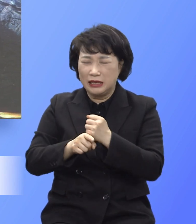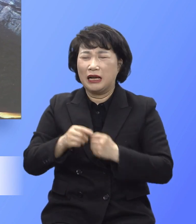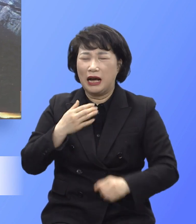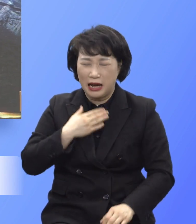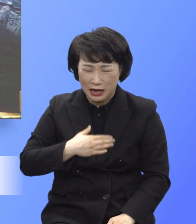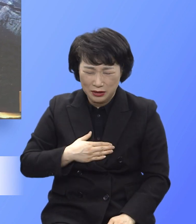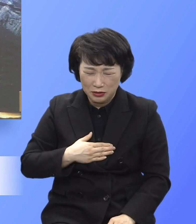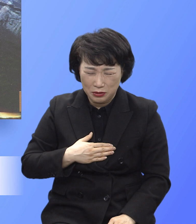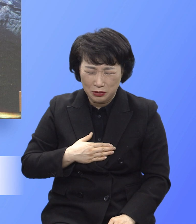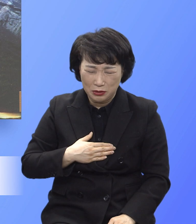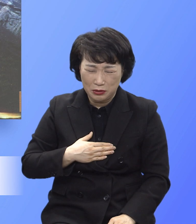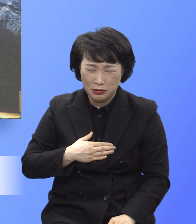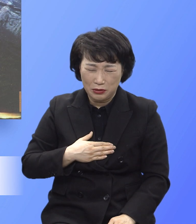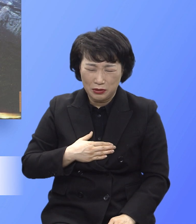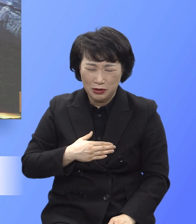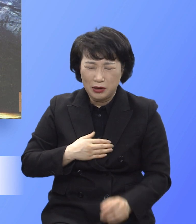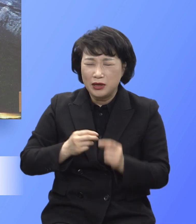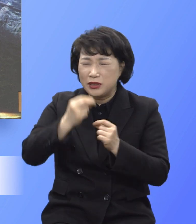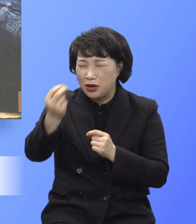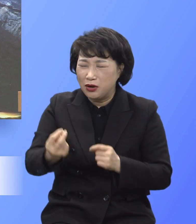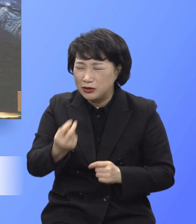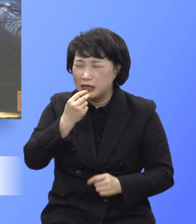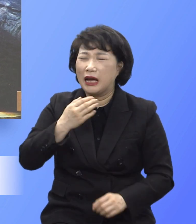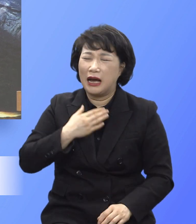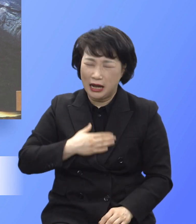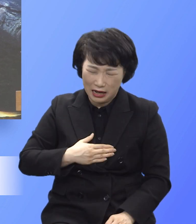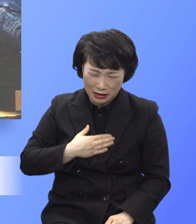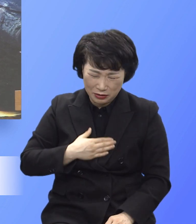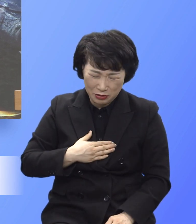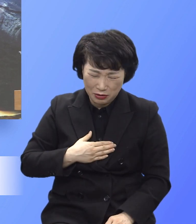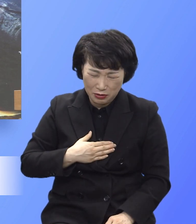진리를 알고 영생을 알고